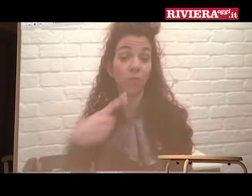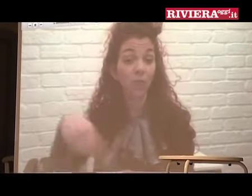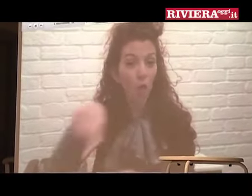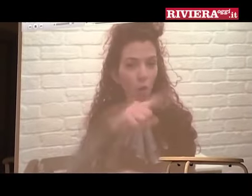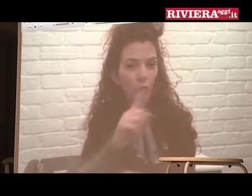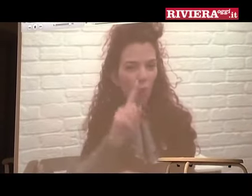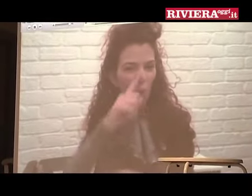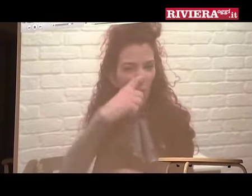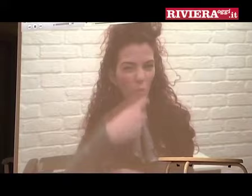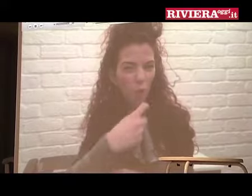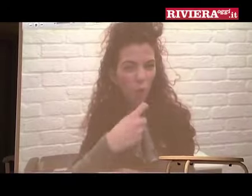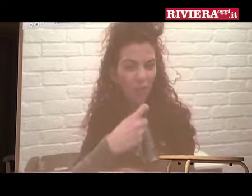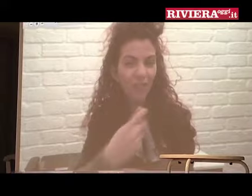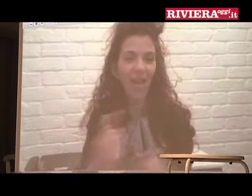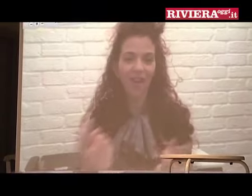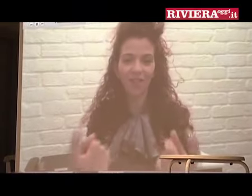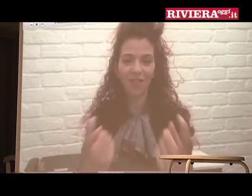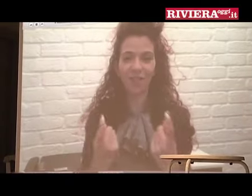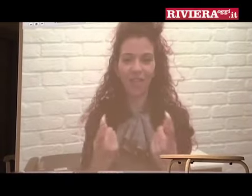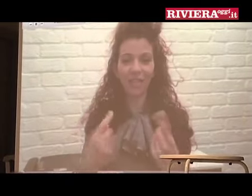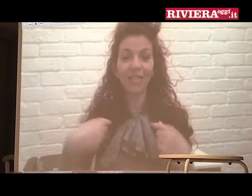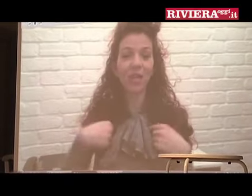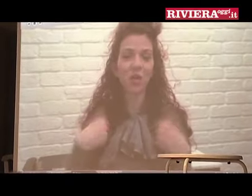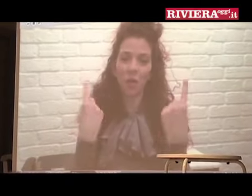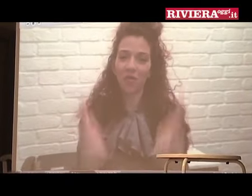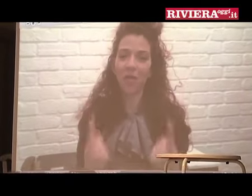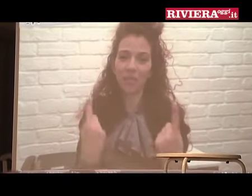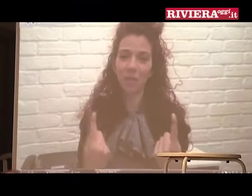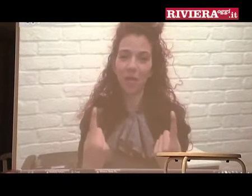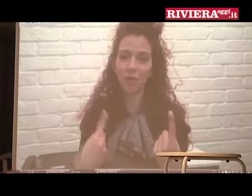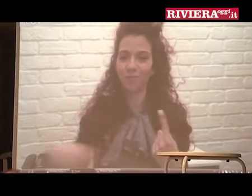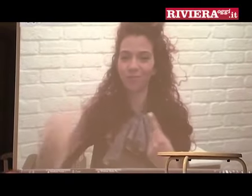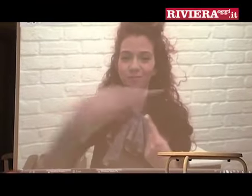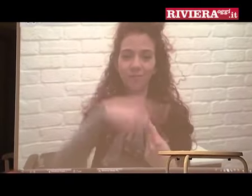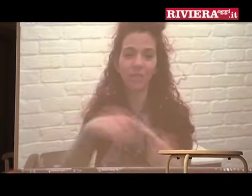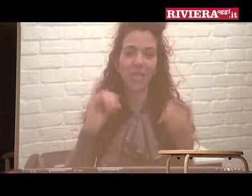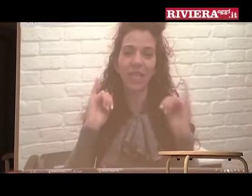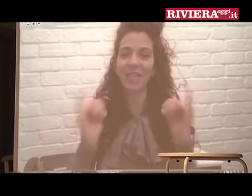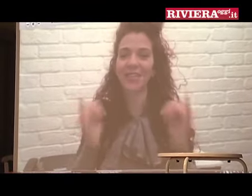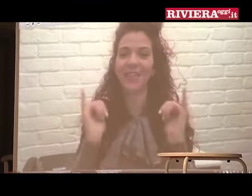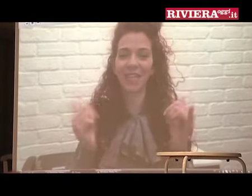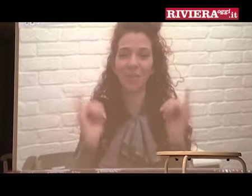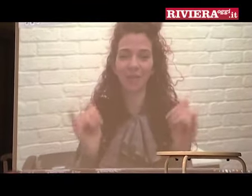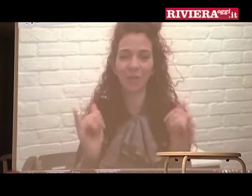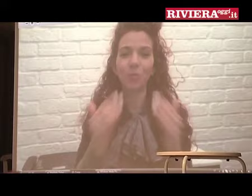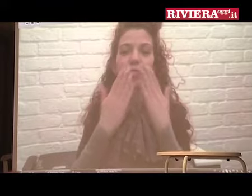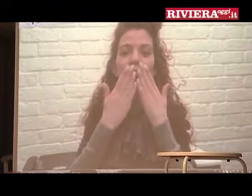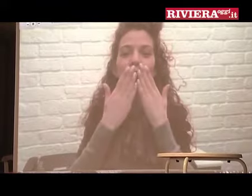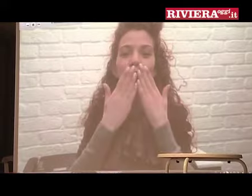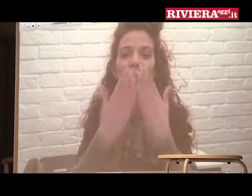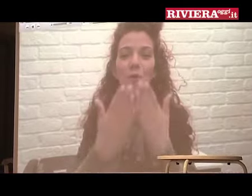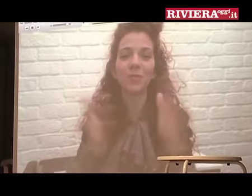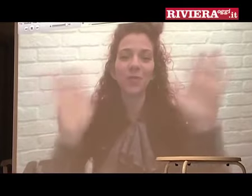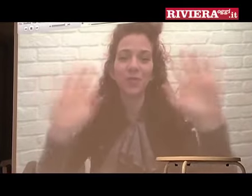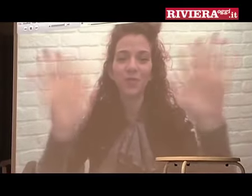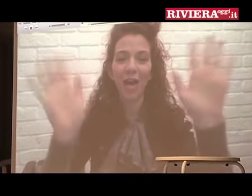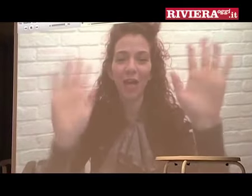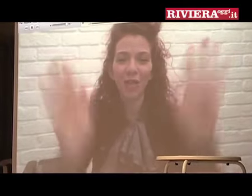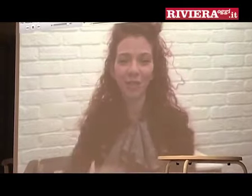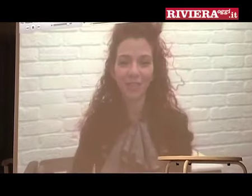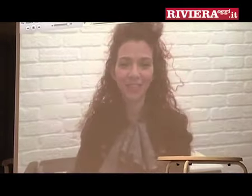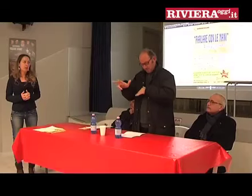La lingua che ci serve per comunicare. Se siete curiosi, venite e iscrivetevi. Sono sicura che sarà un